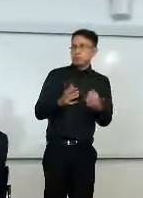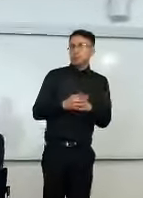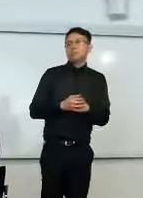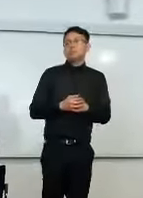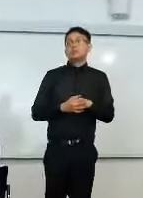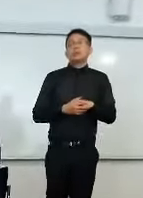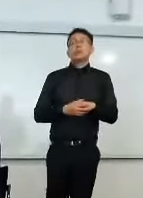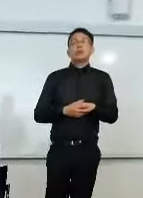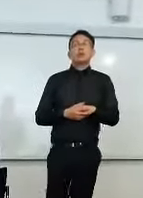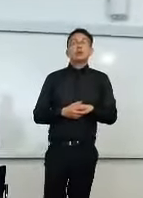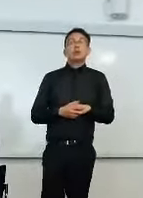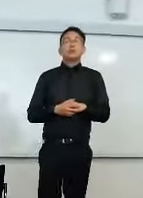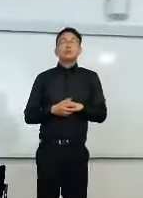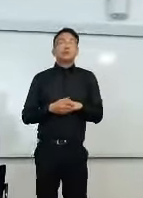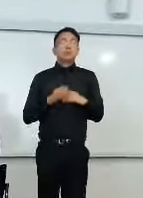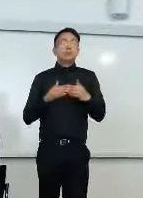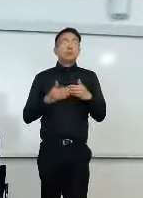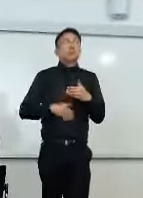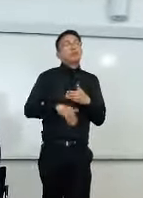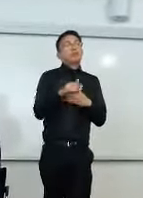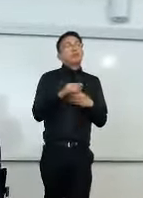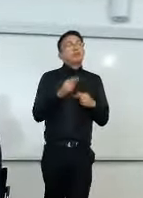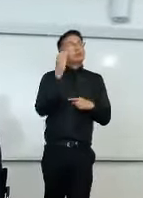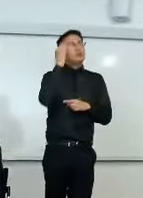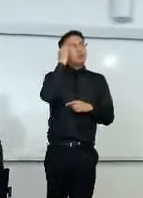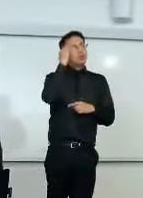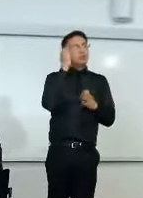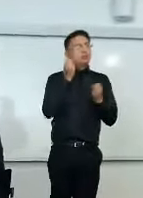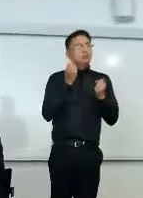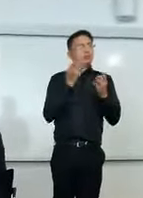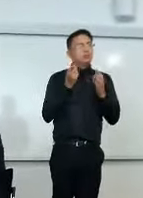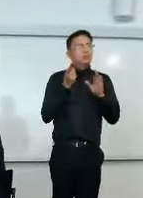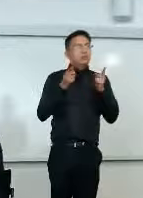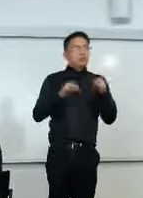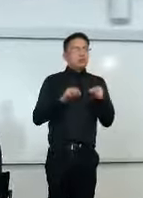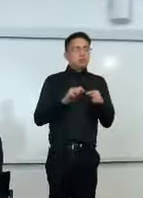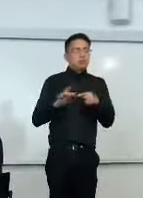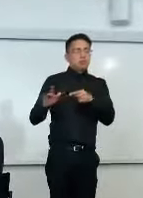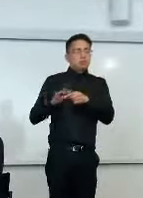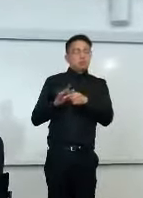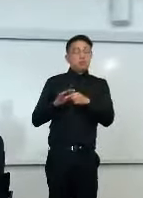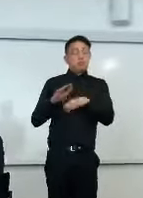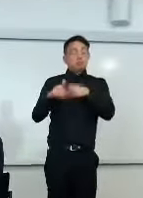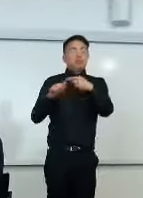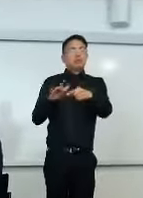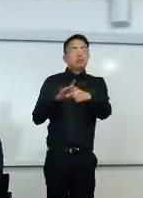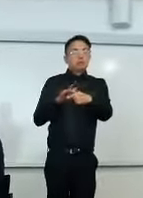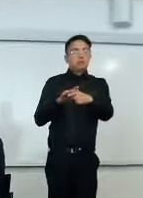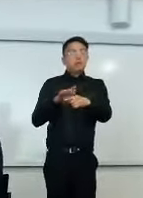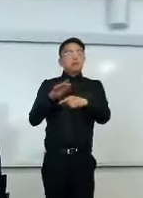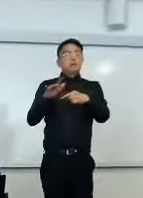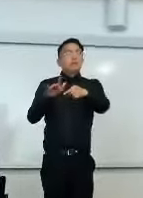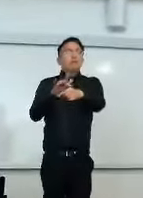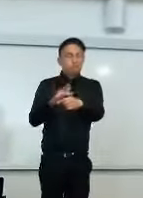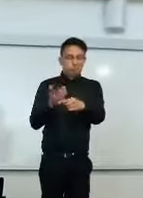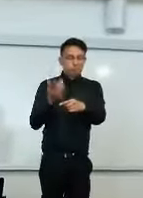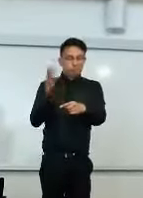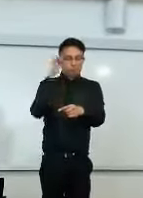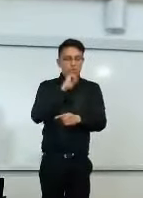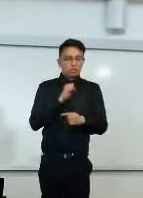La formulación, digamos, ahora como lo decía Soray también, la implementación de la implementación, pues hay un anexo técnico, pero tenemos que